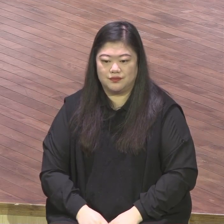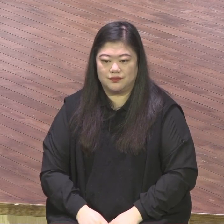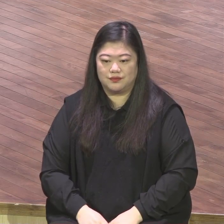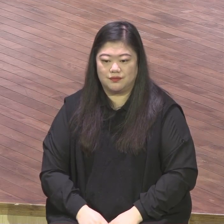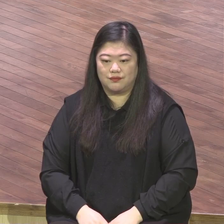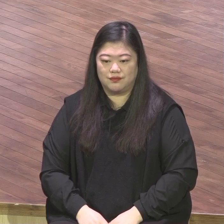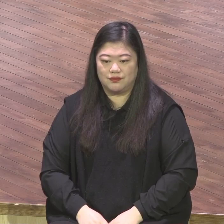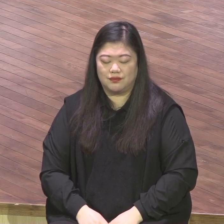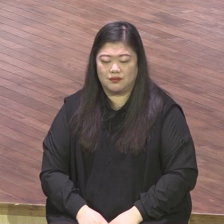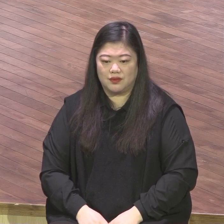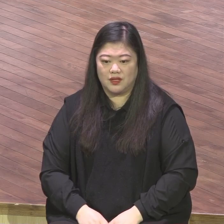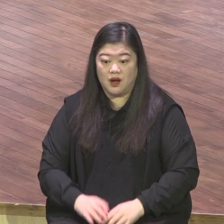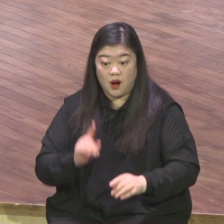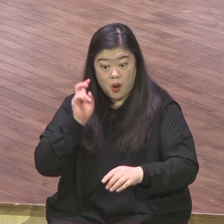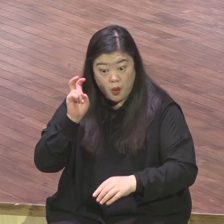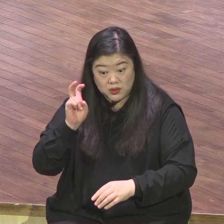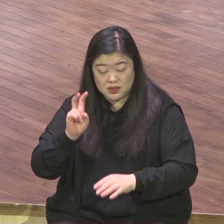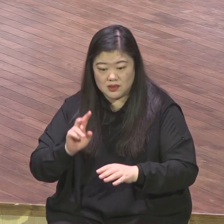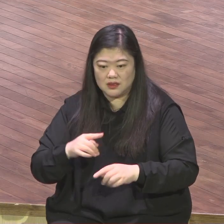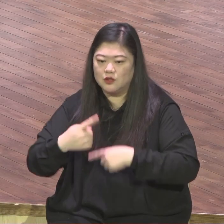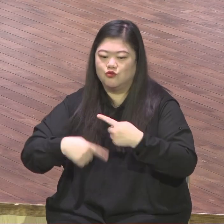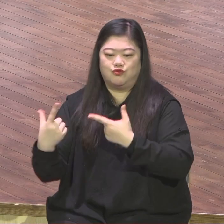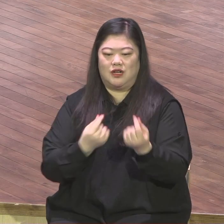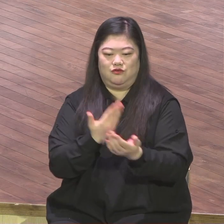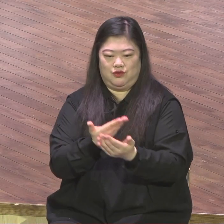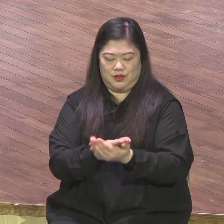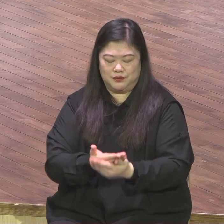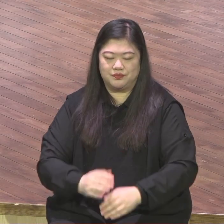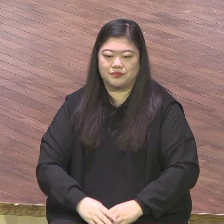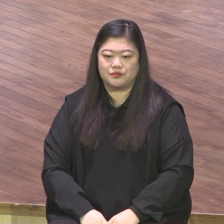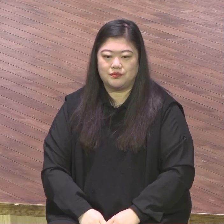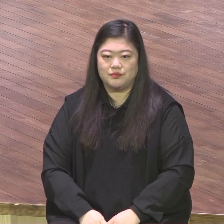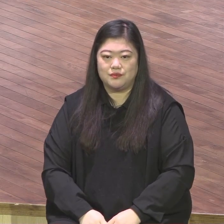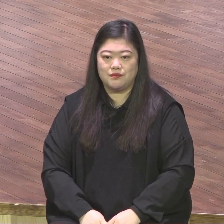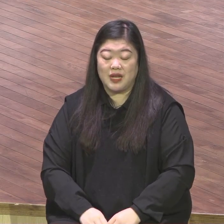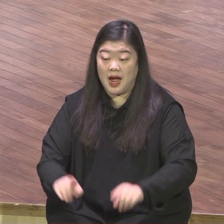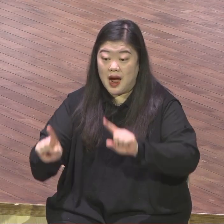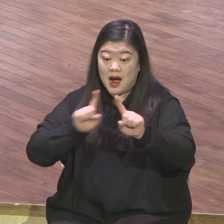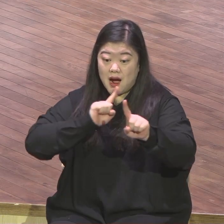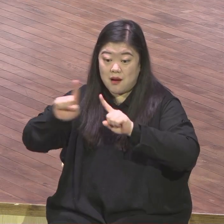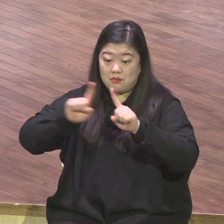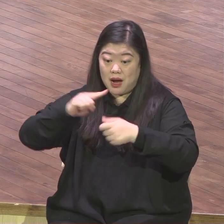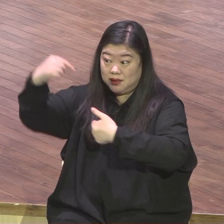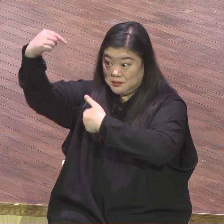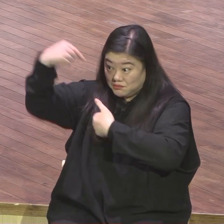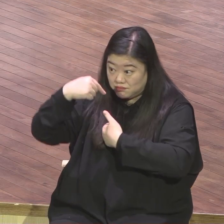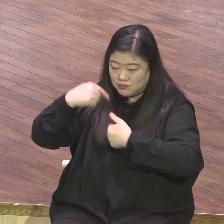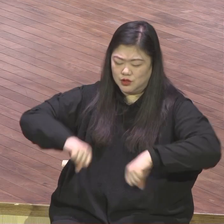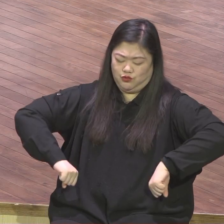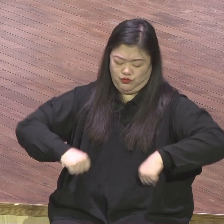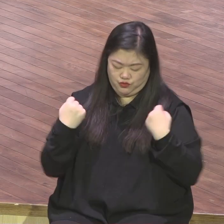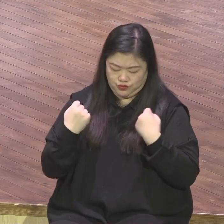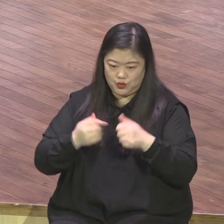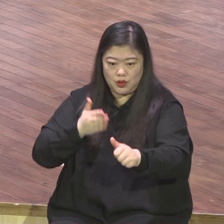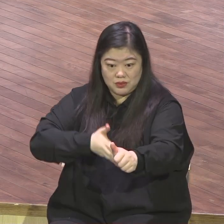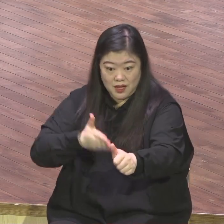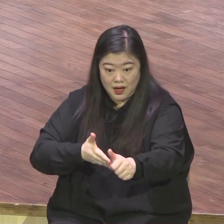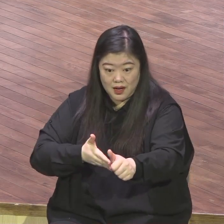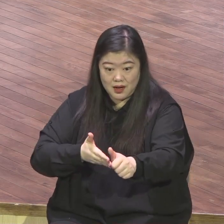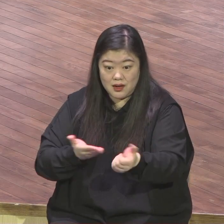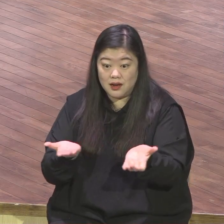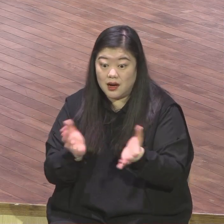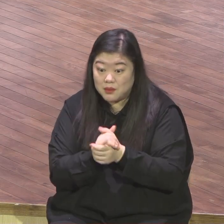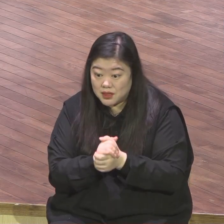말씀 바로 들으시기 바랍니다. 따라서 합시다. 말씀에 순종합시다. 사단이